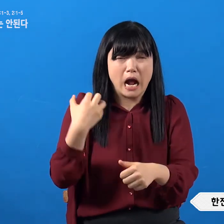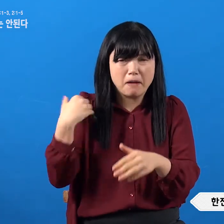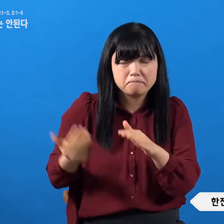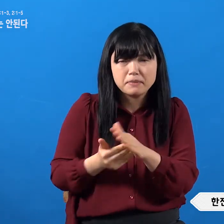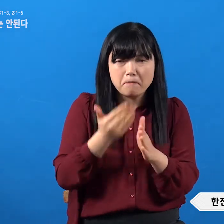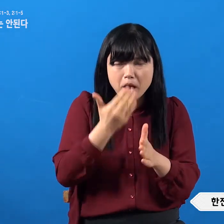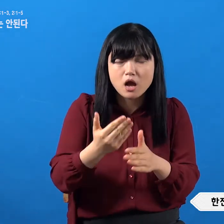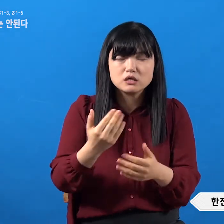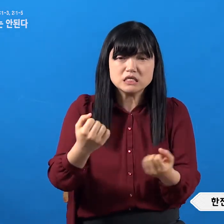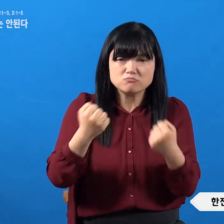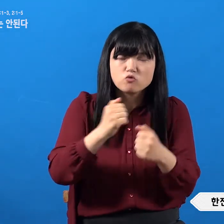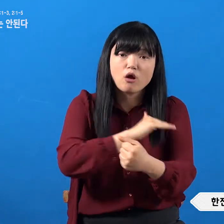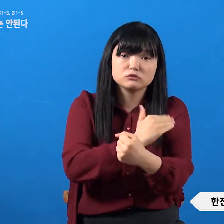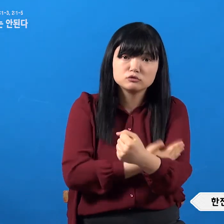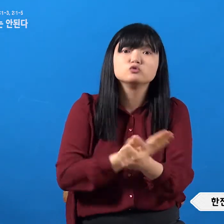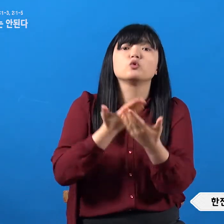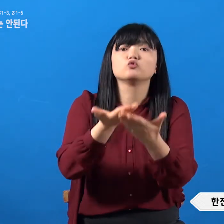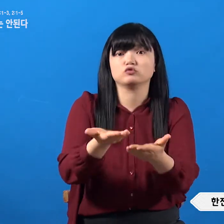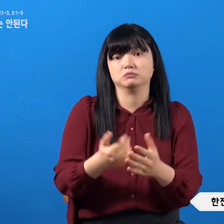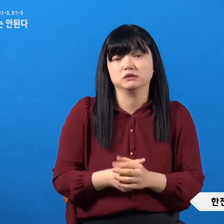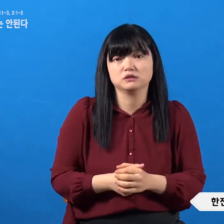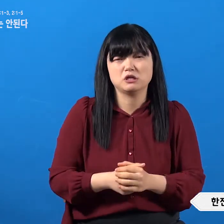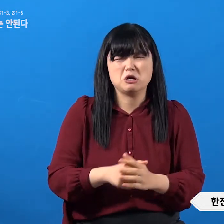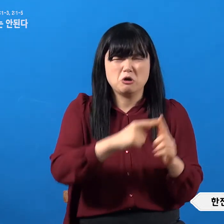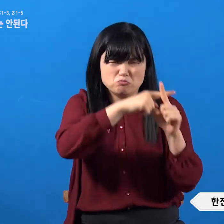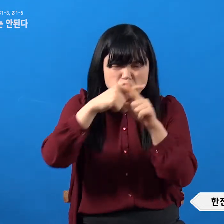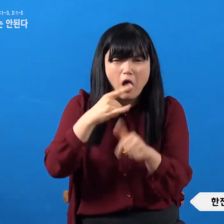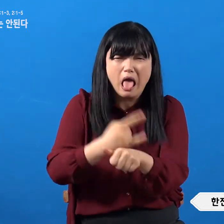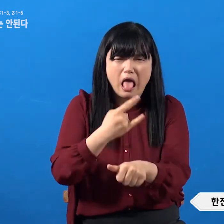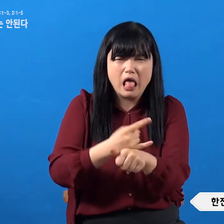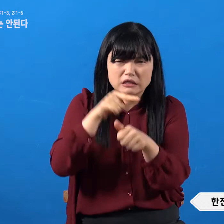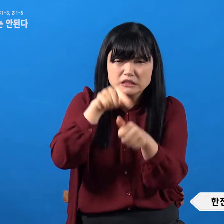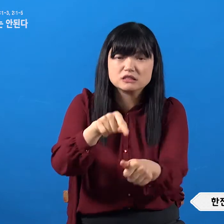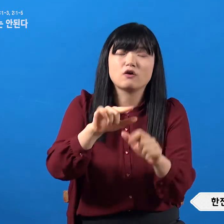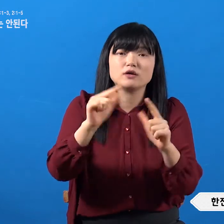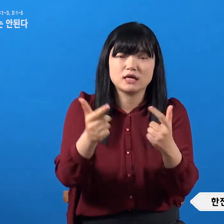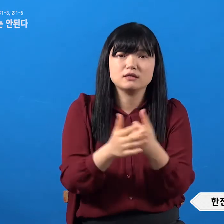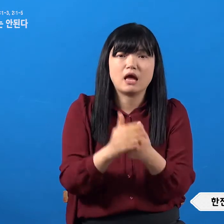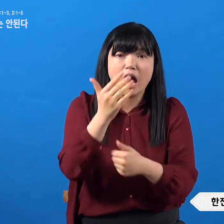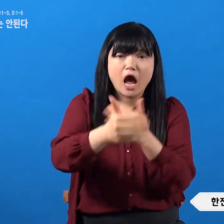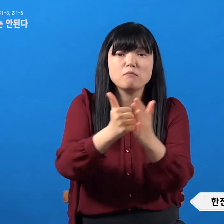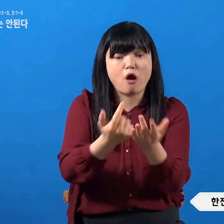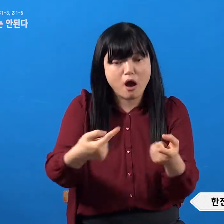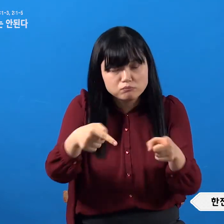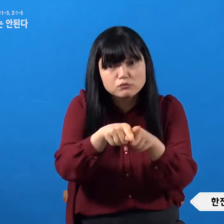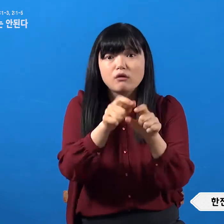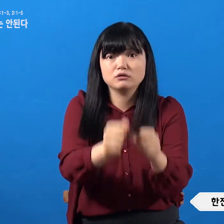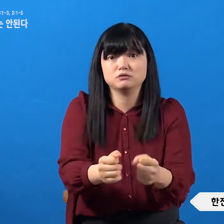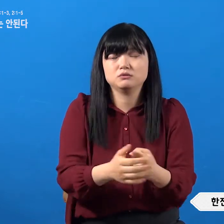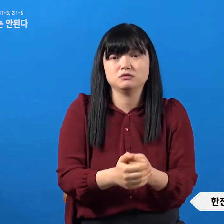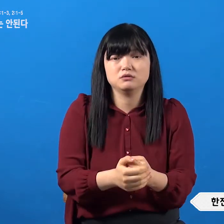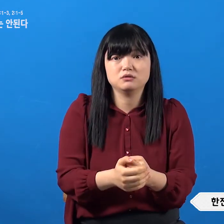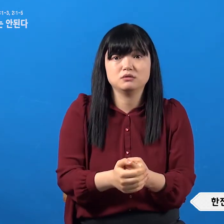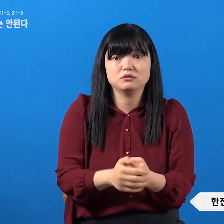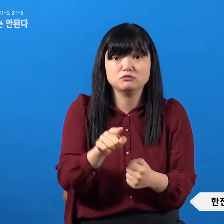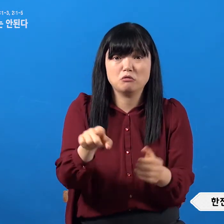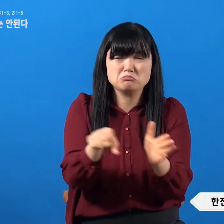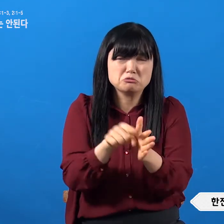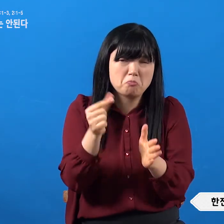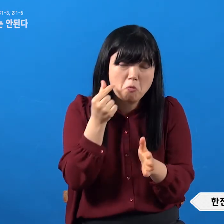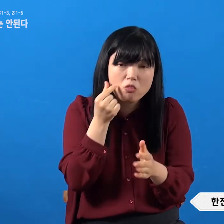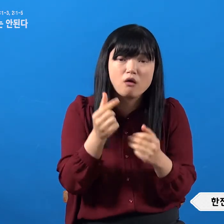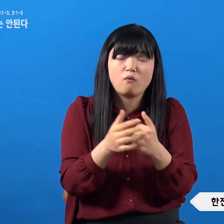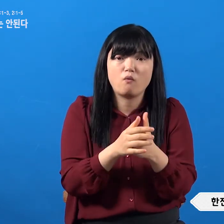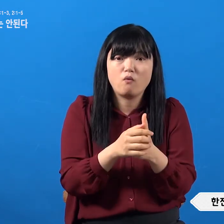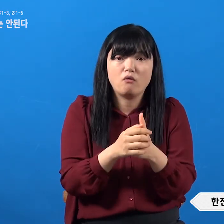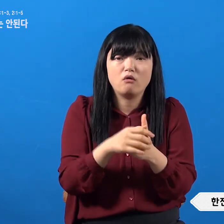있는 힘과 능력도 주시는 것입니다. 무조건 떠미시는 것이 아니라 하나님이 함께 하시는 것입니다. 그걸 믿지를